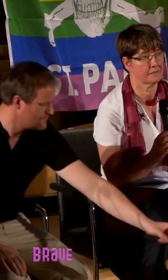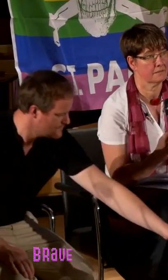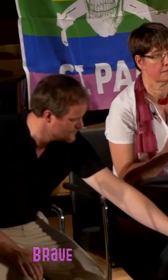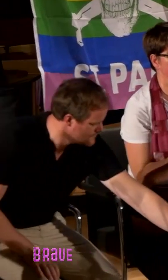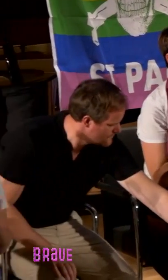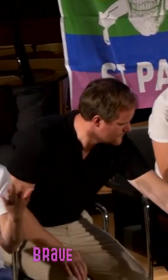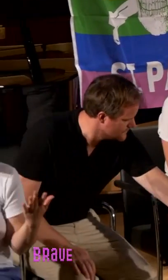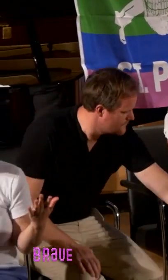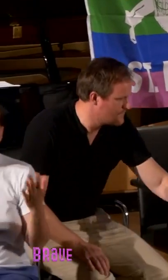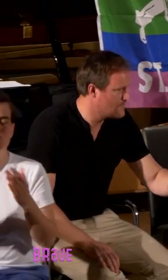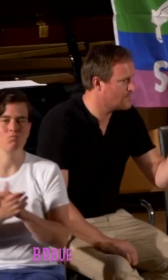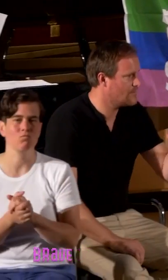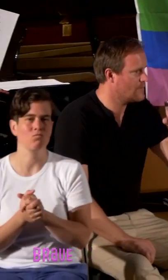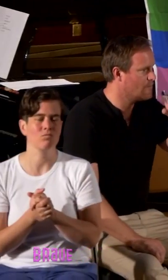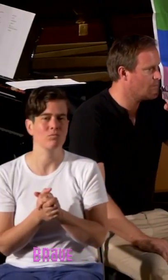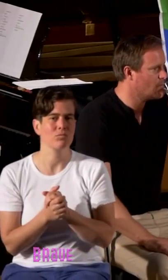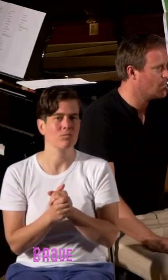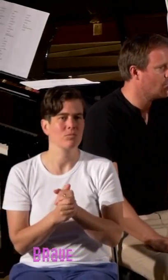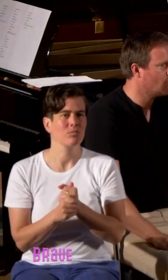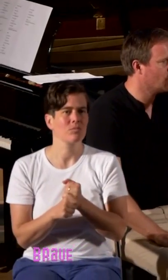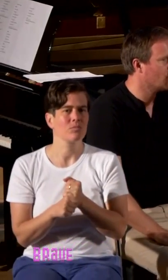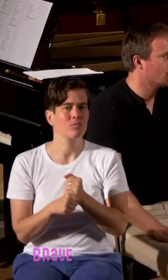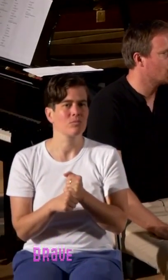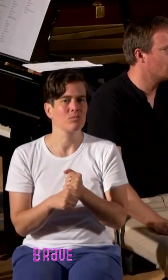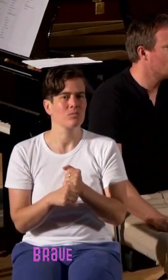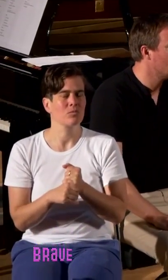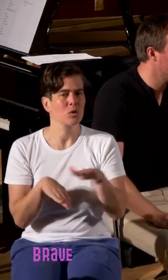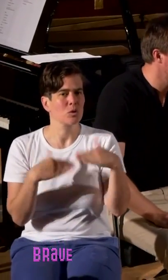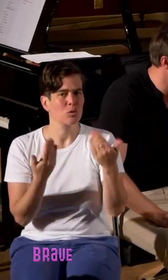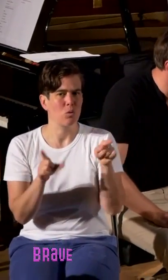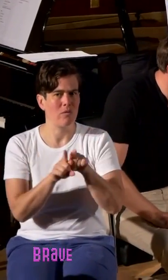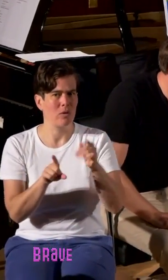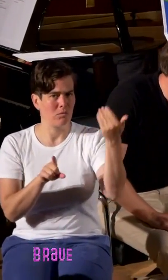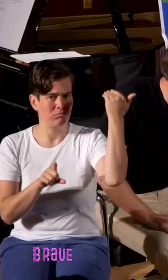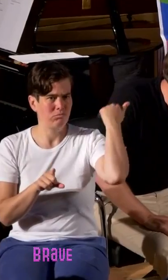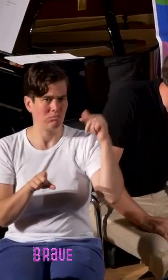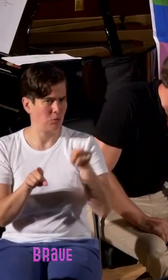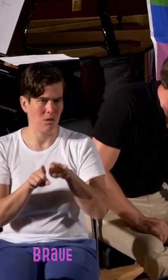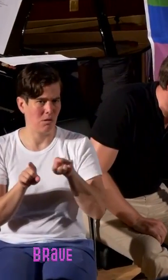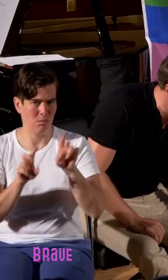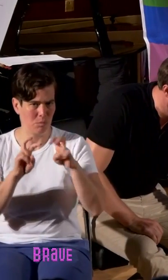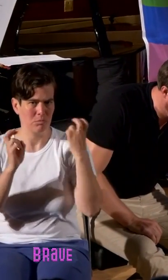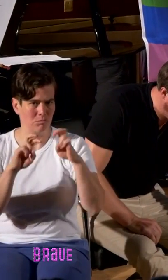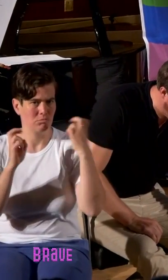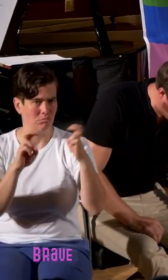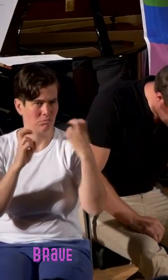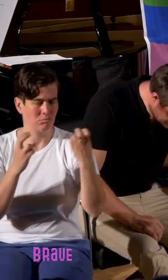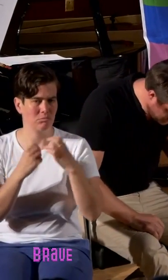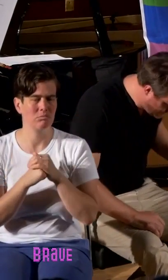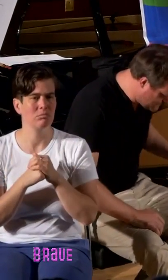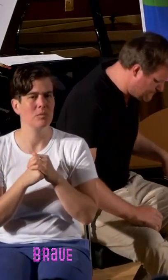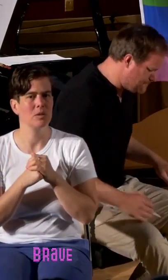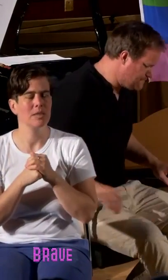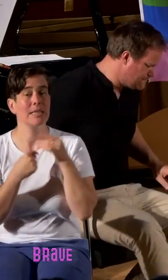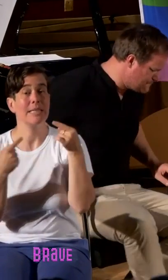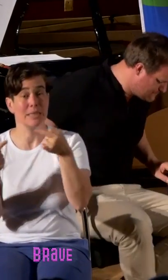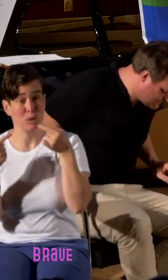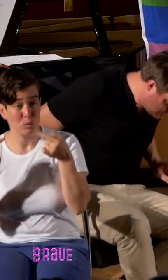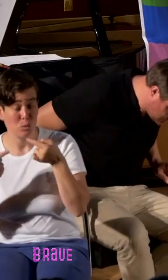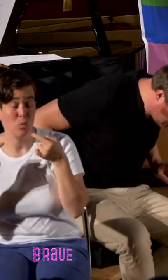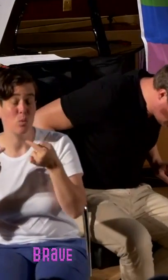endlich, also in jedem Fall in der Form, wie wir das eben auch in den letzten Jahren praktiziert haben. Also weil sowohl bei den